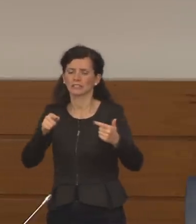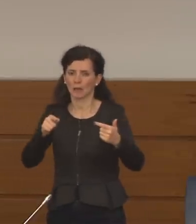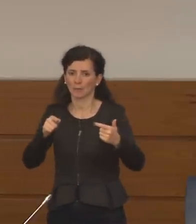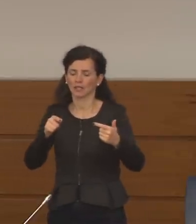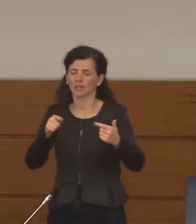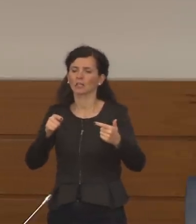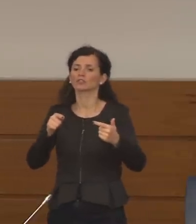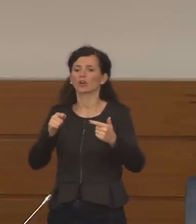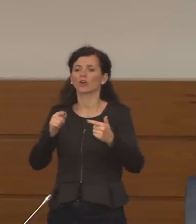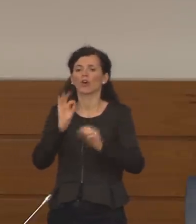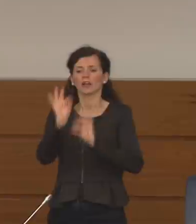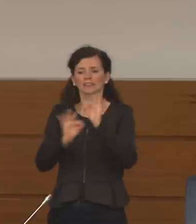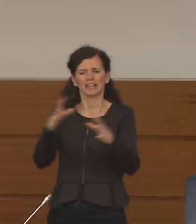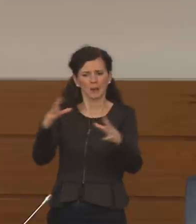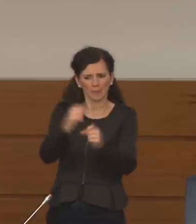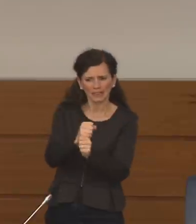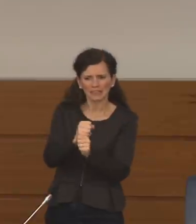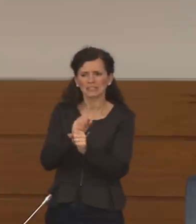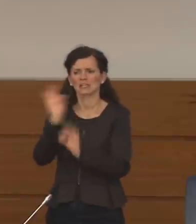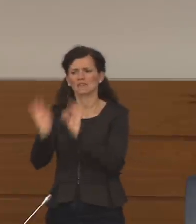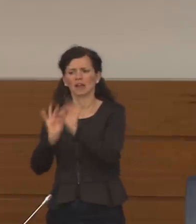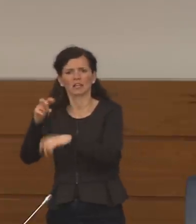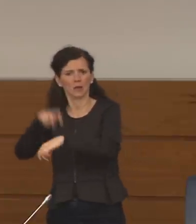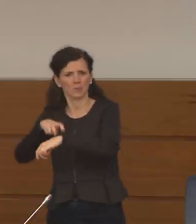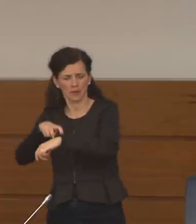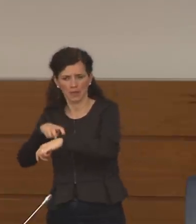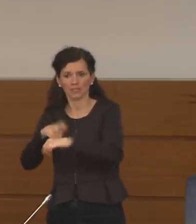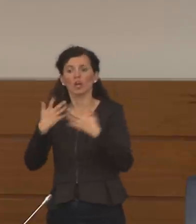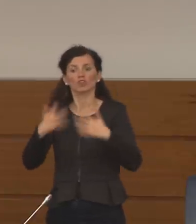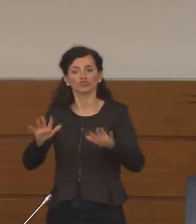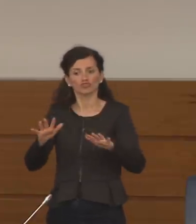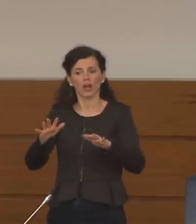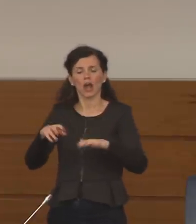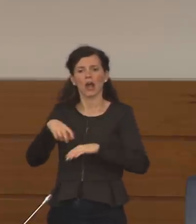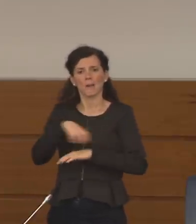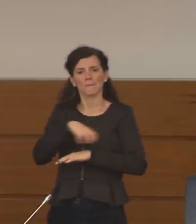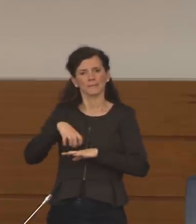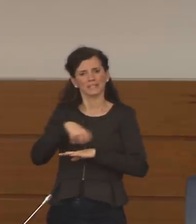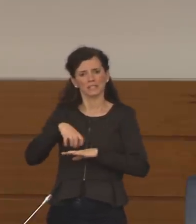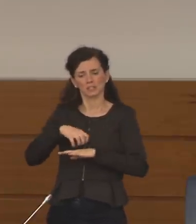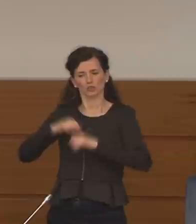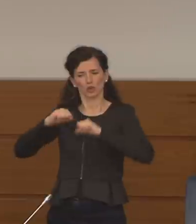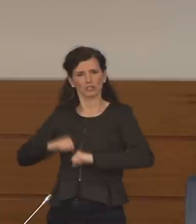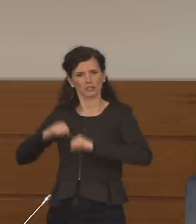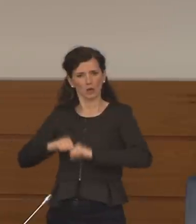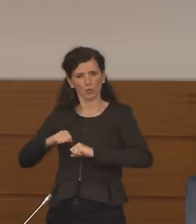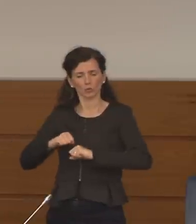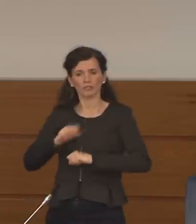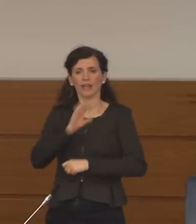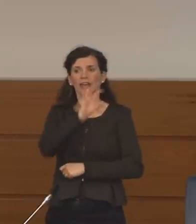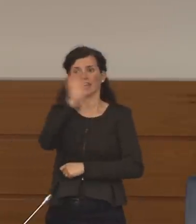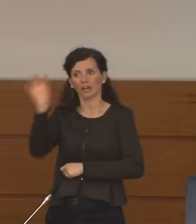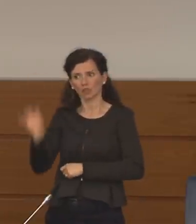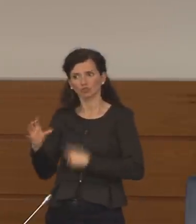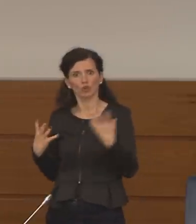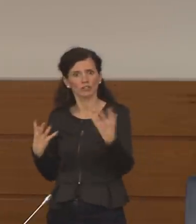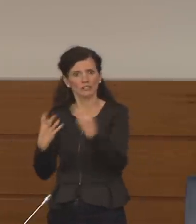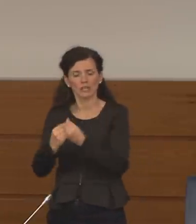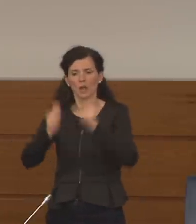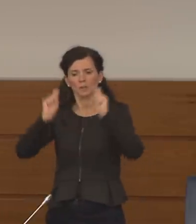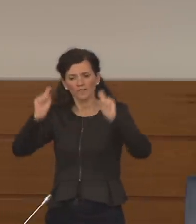e sub intensive che già da qualche giorno il ministro della salute e le regioni hanno avviato